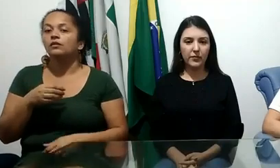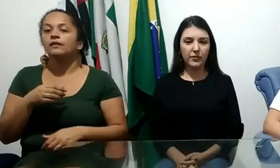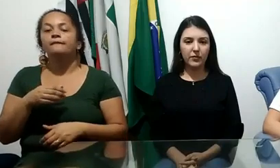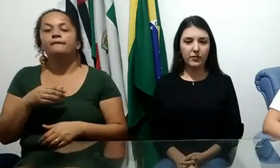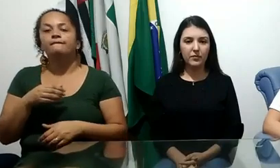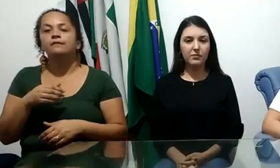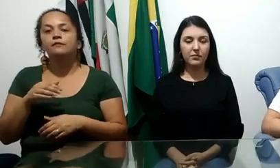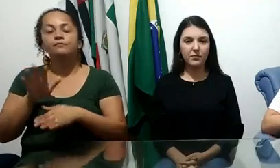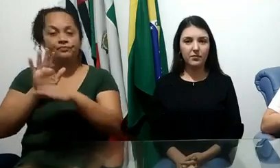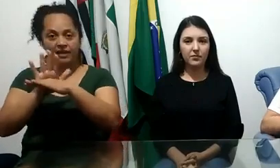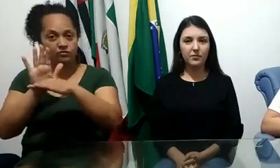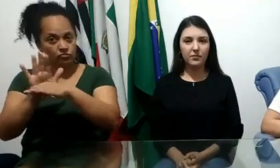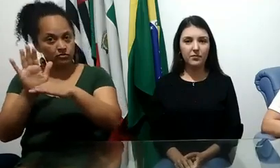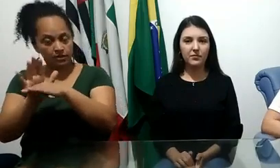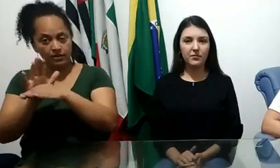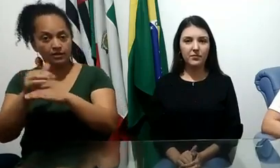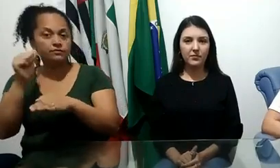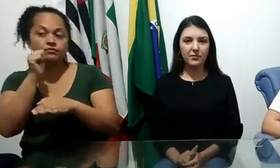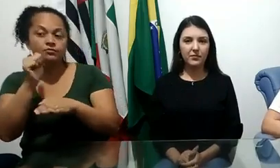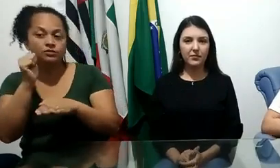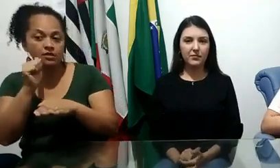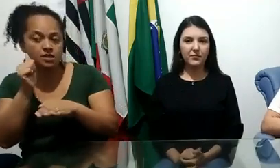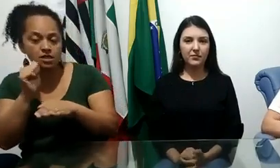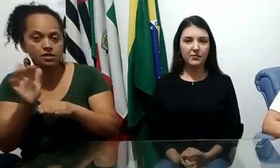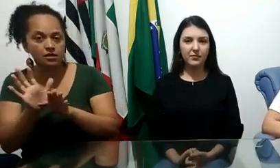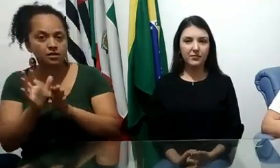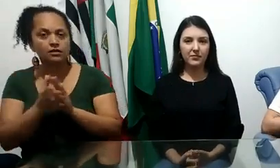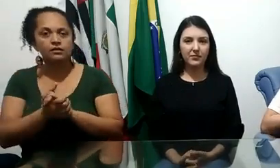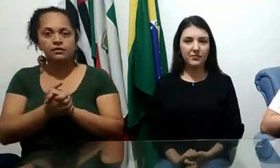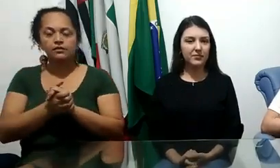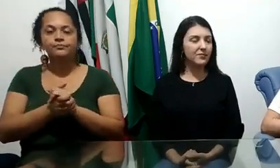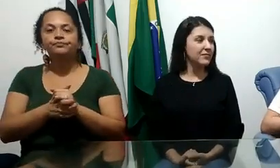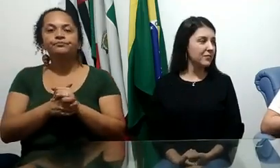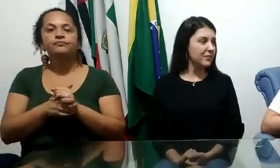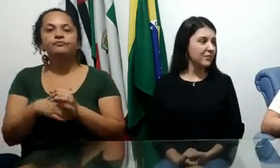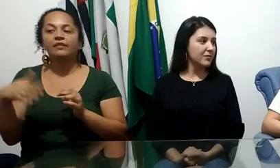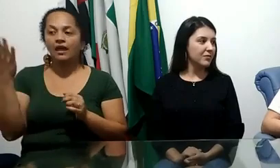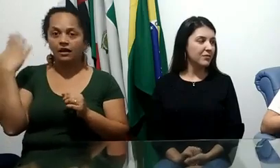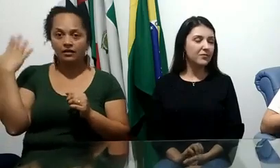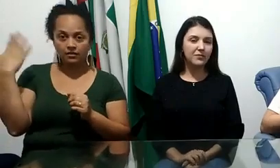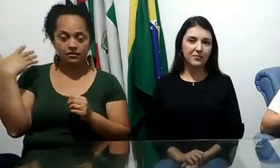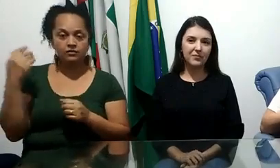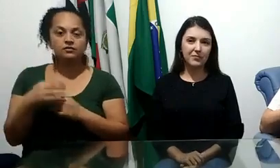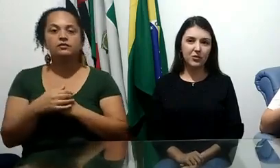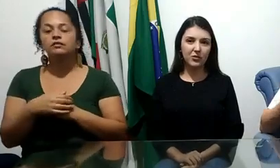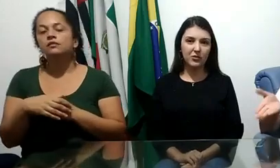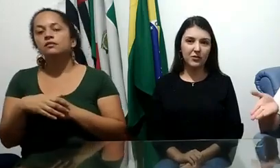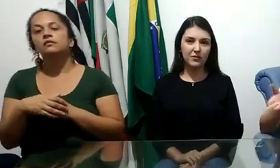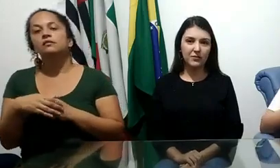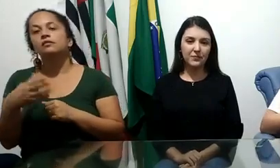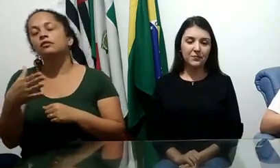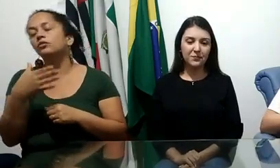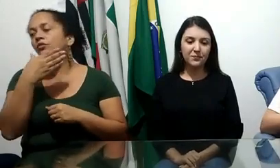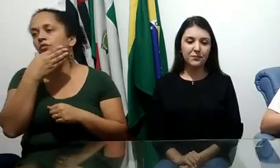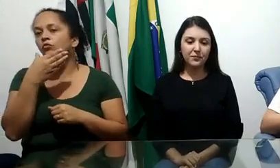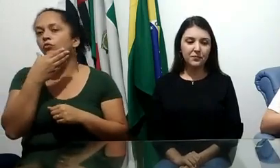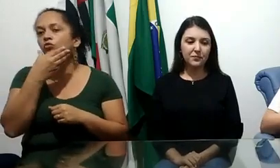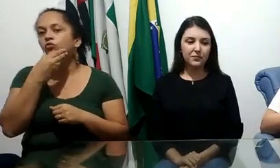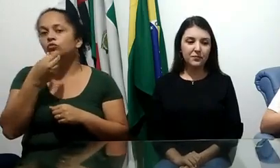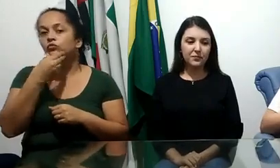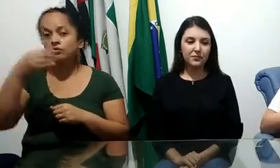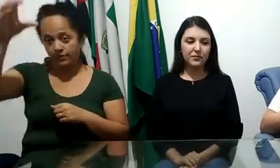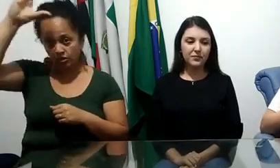antes dela ser levada, Mordecai disse para ela, o nome dela era Hadassa, um nome de judeu, não um nome de judia. E